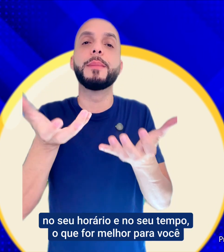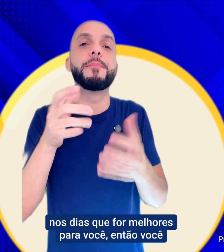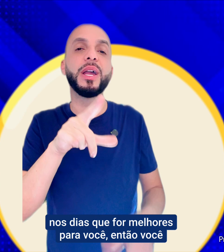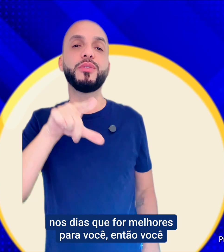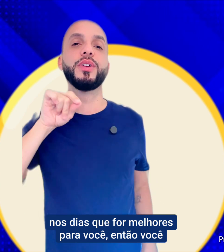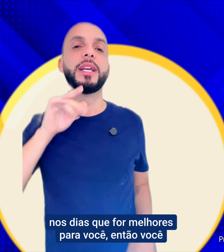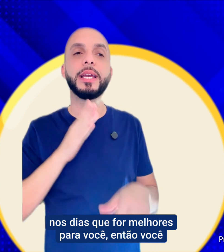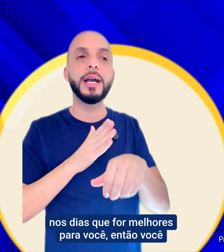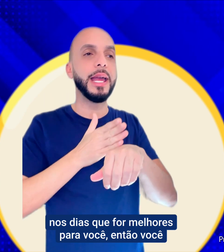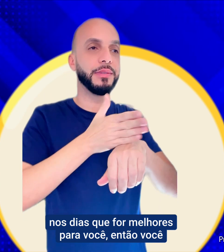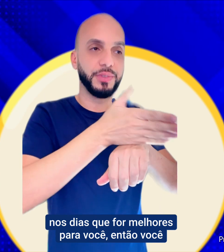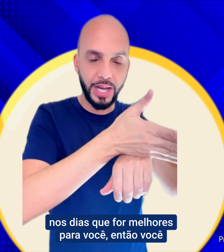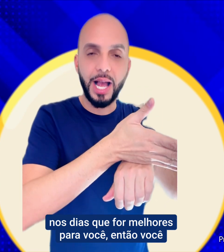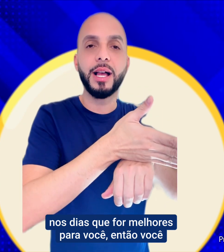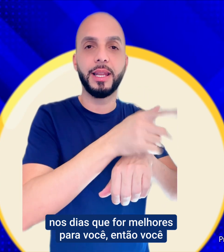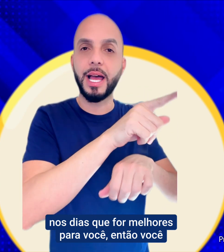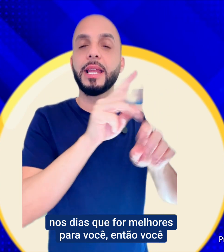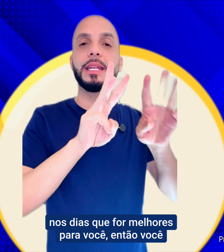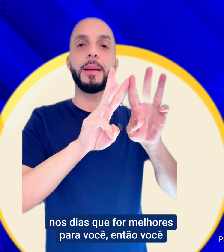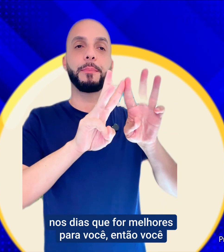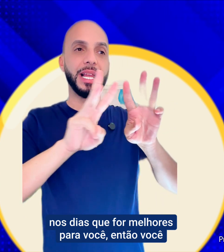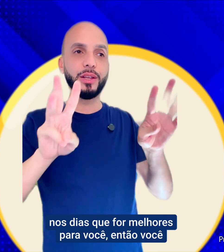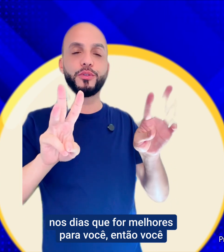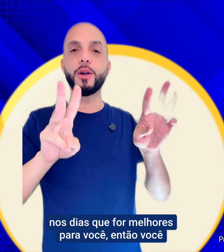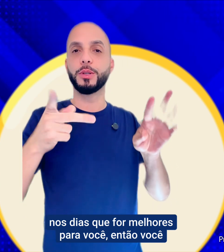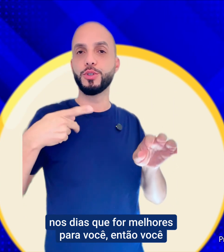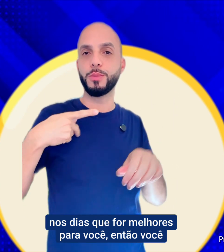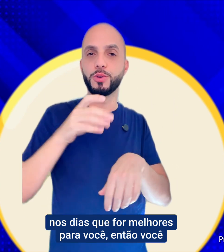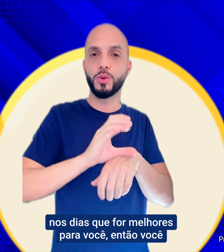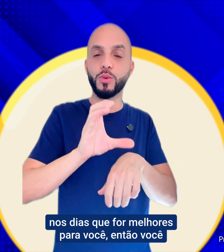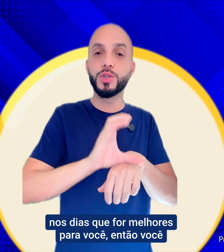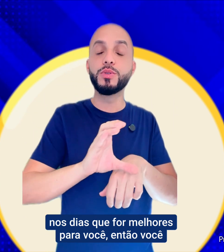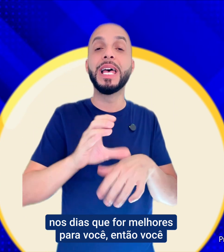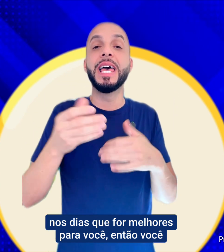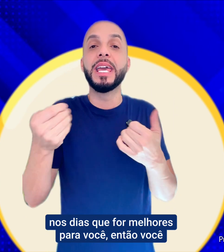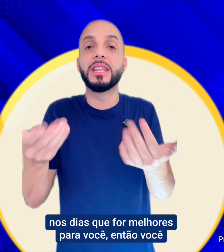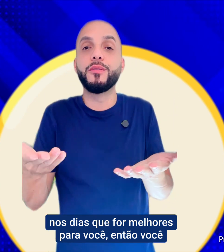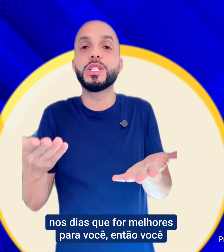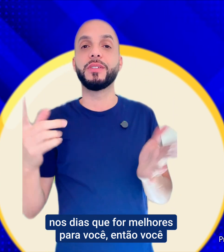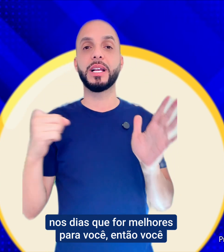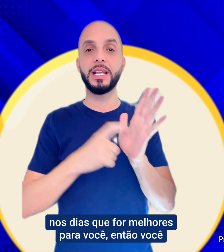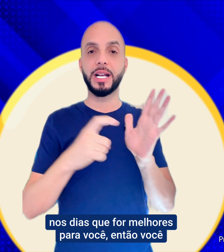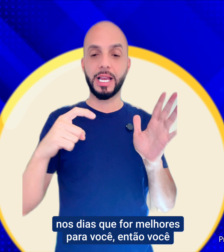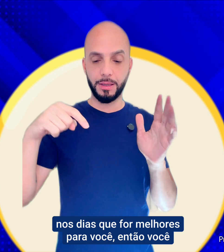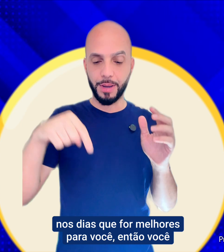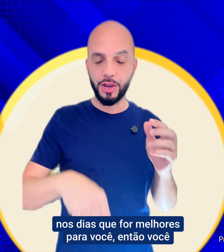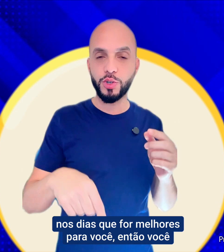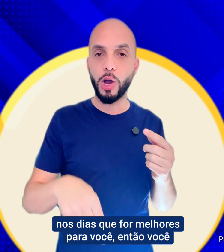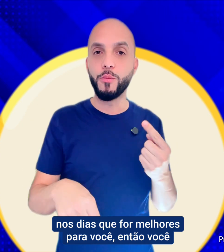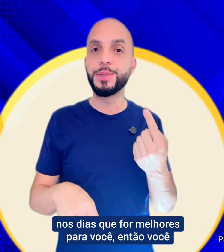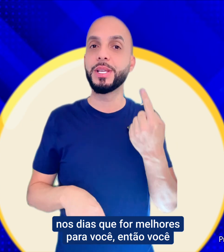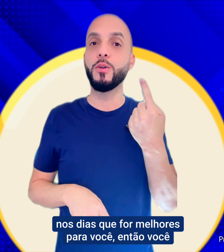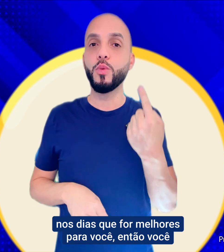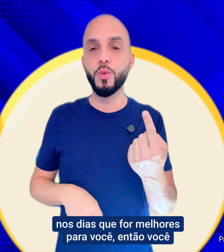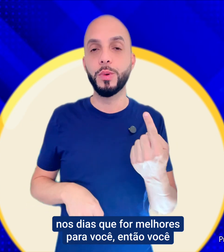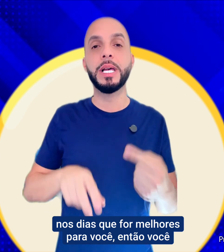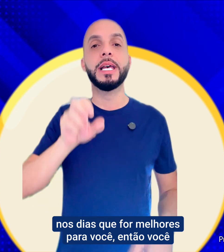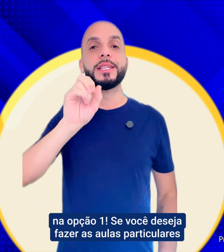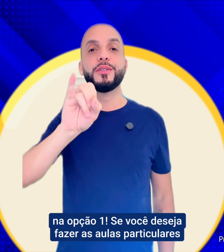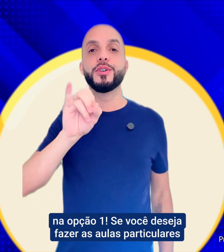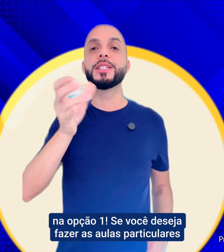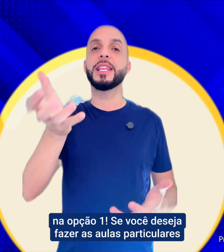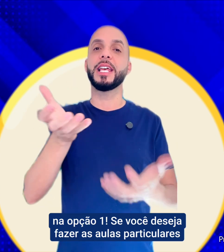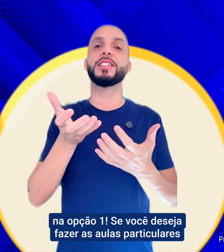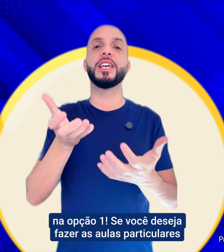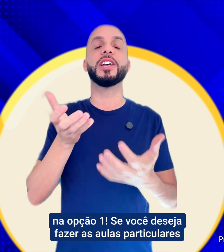horário que você preferir entrar lá na plataforma dos meus cursos, então você vai clicar aqui embaixo na opção 1.